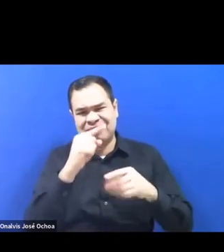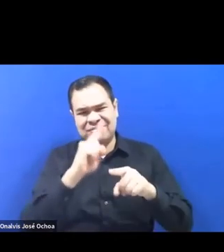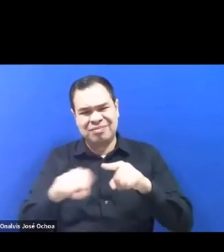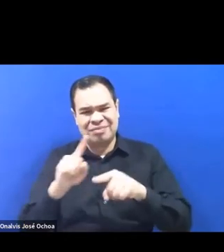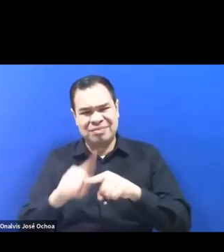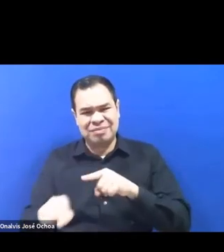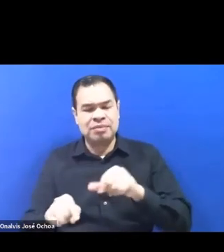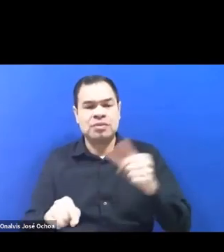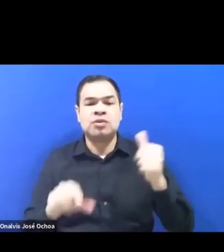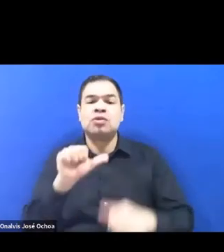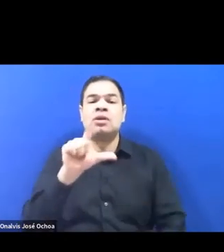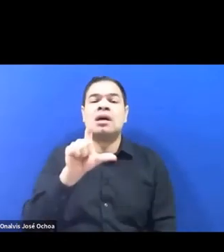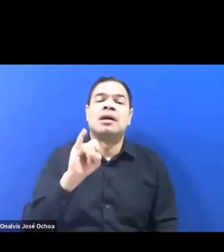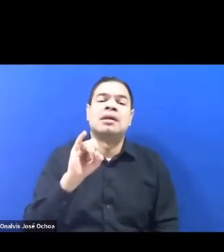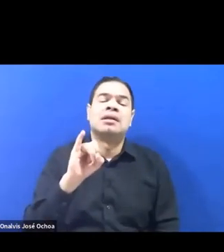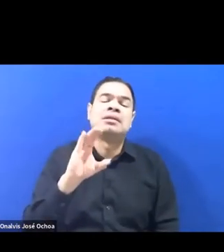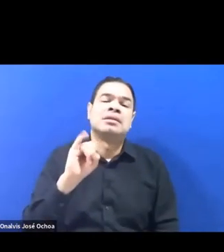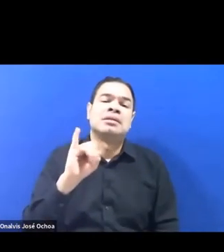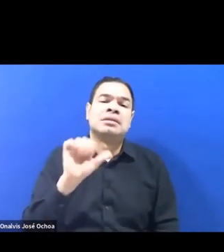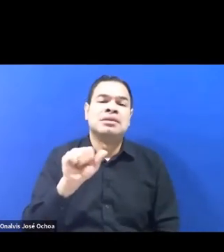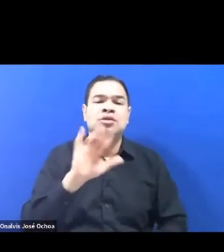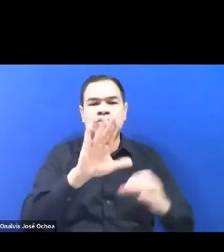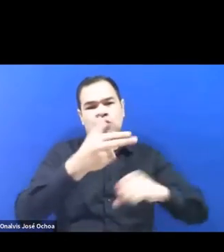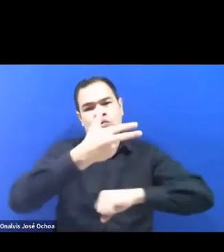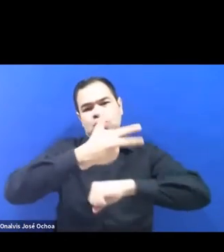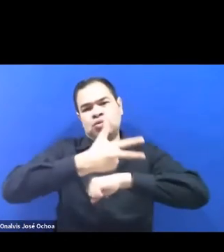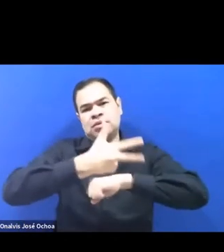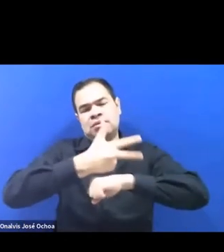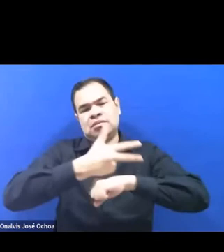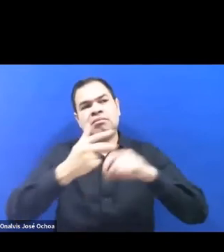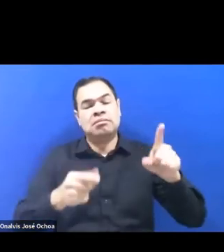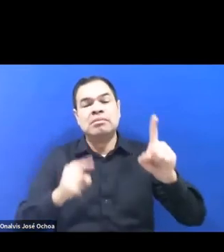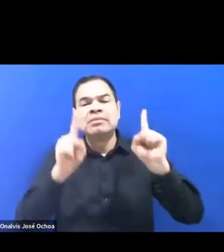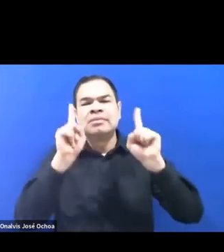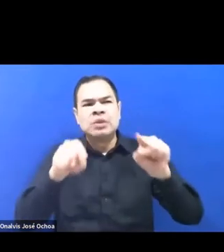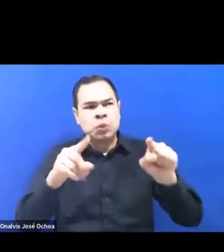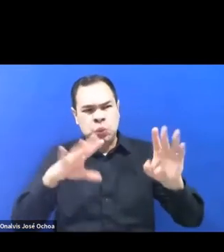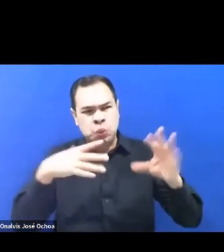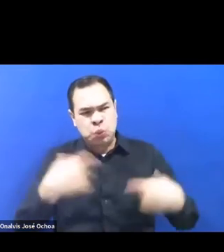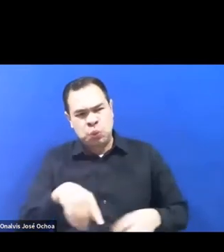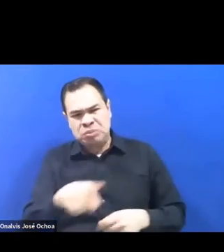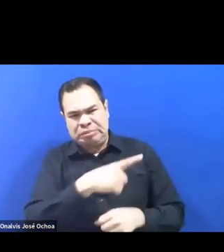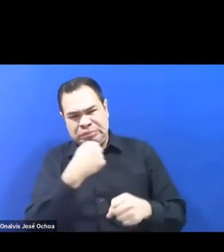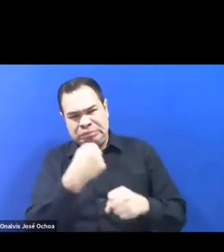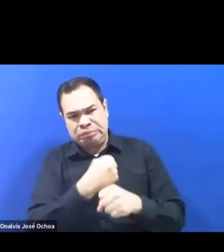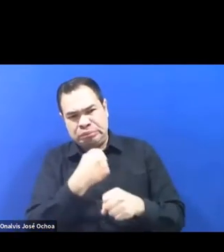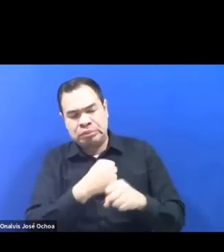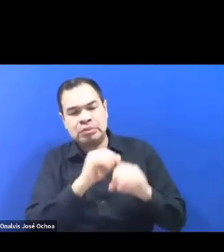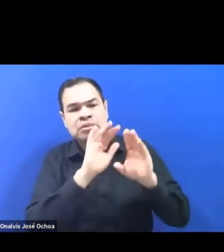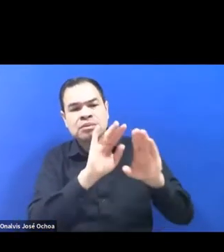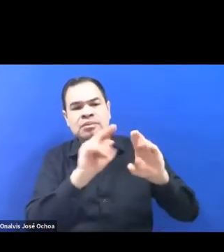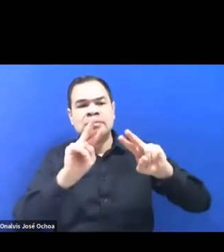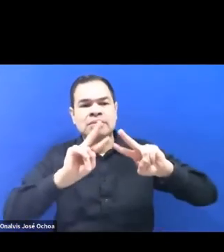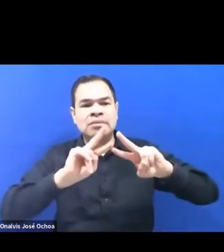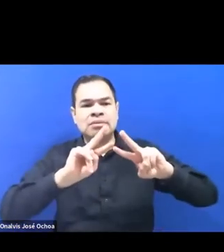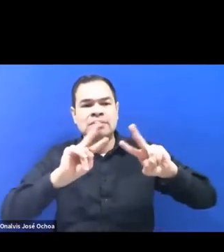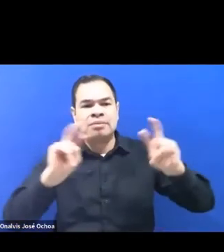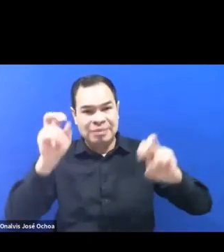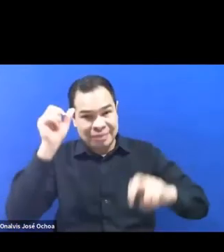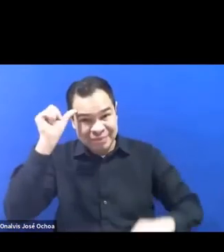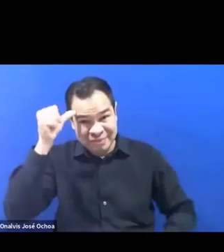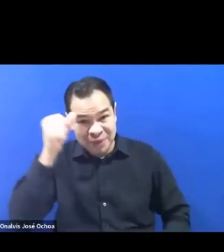Alicia Velázquez de Guatemala. Y un reconocimiento al trabajo que se ha realizado con el caso Sepúr Sarco, que